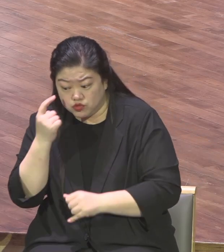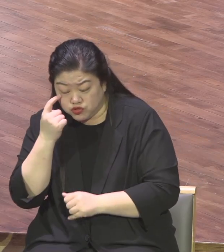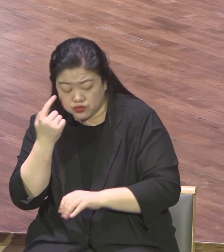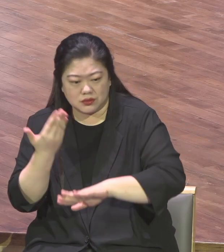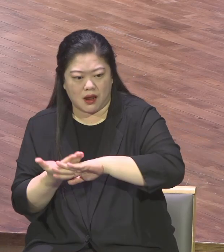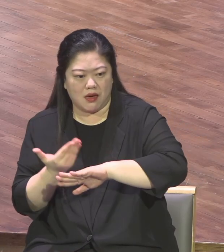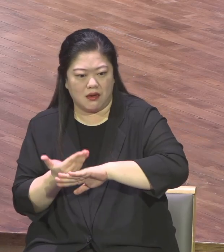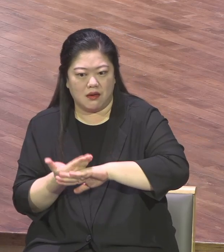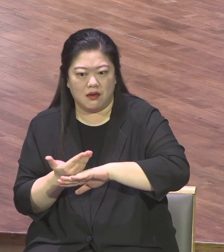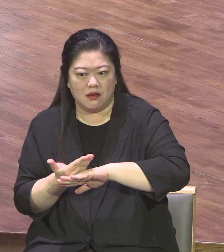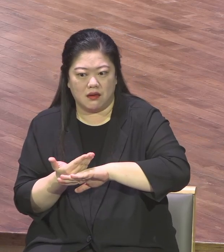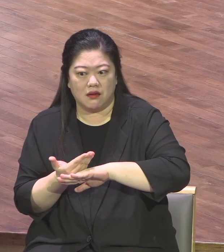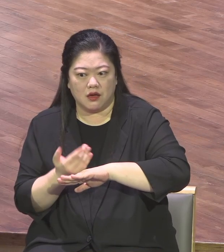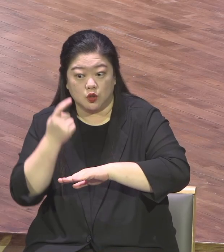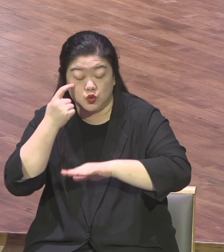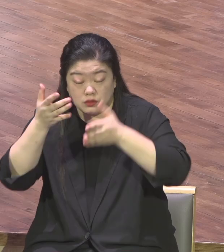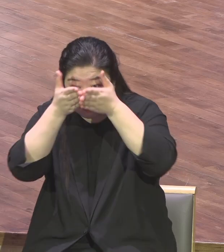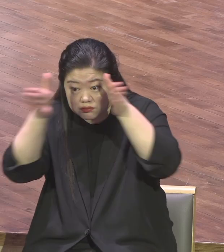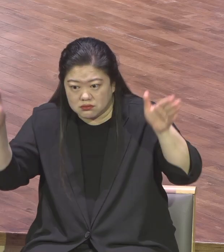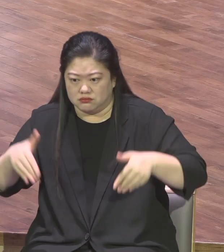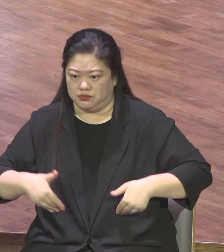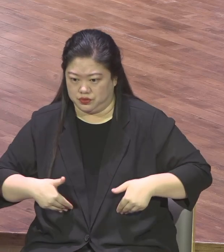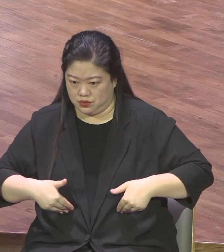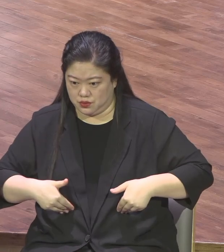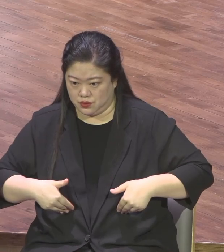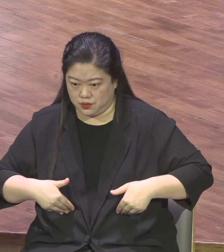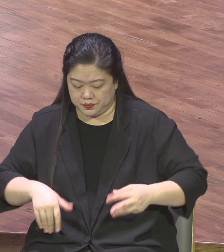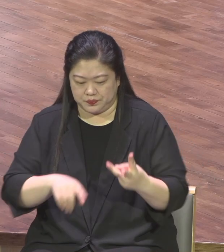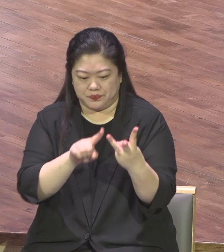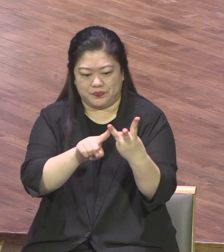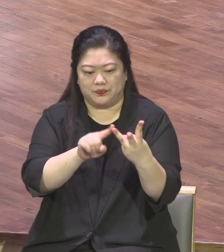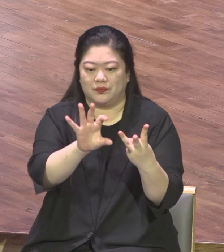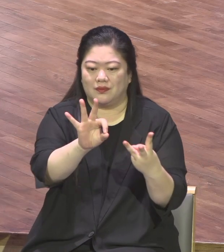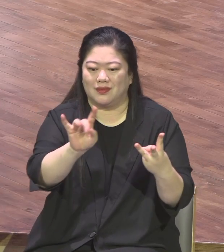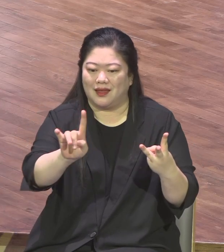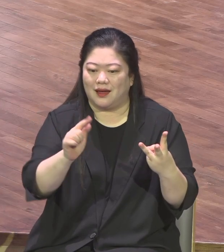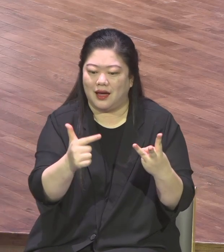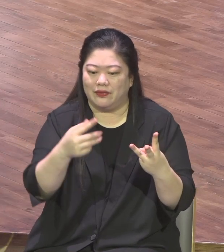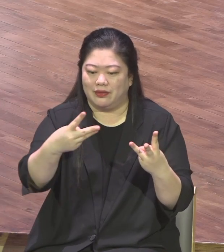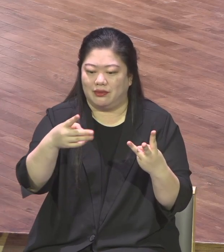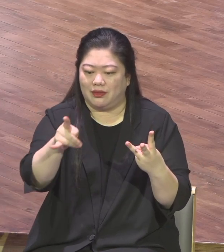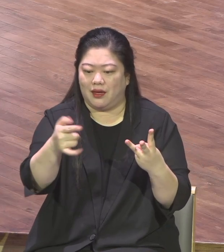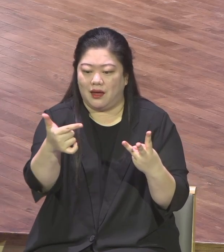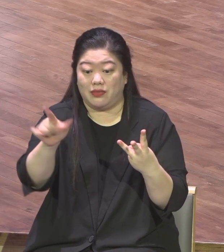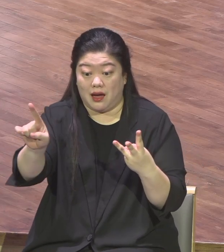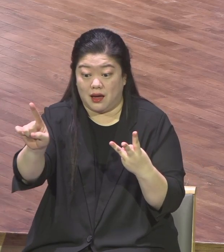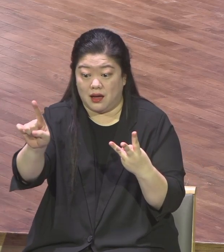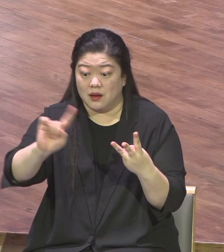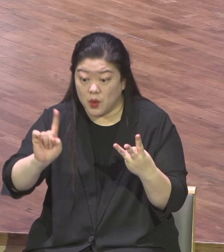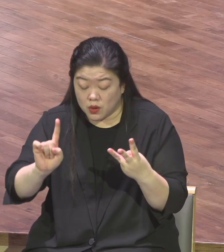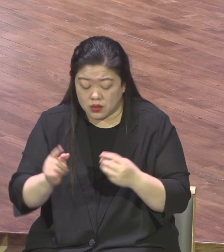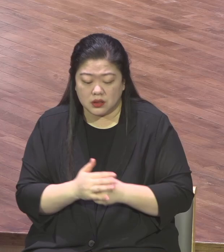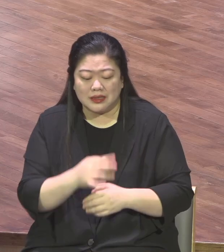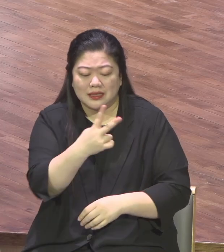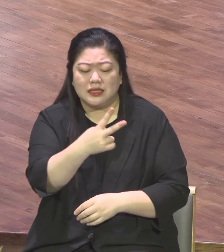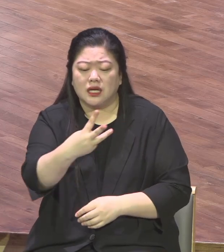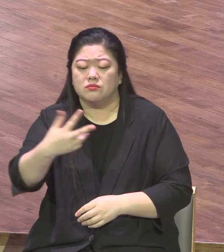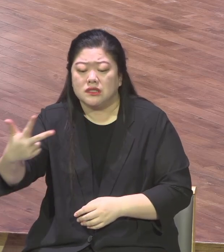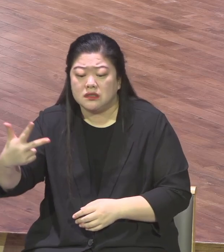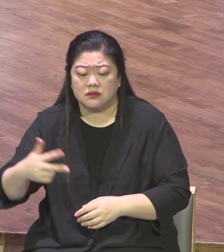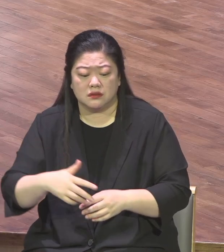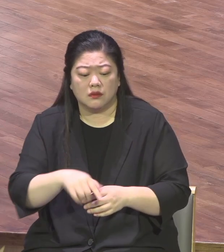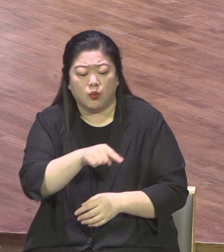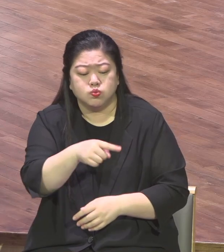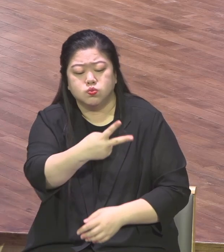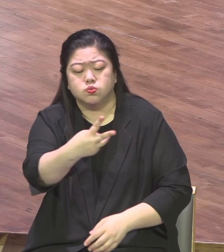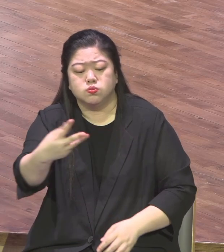된다. 안테나가 뭐냐? 세계화 소통을. 전 세계와 237 5천 종족과 우리는